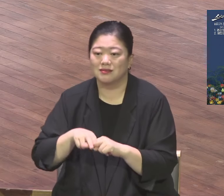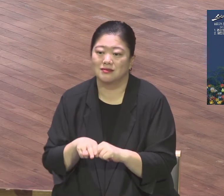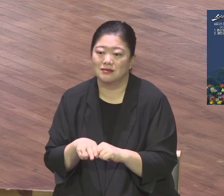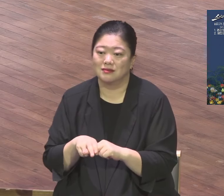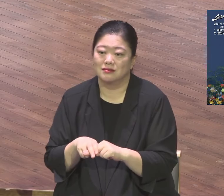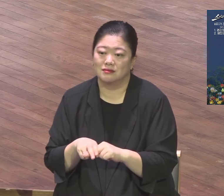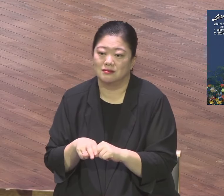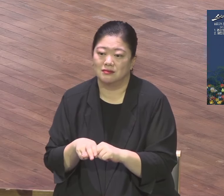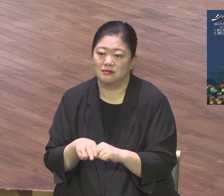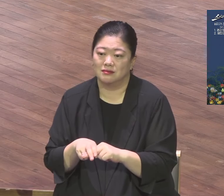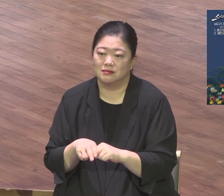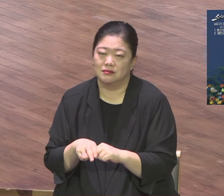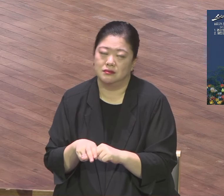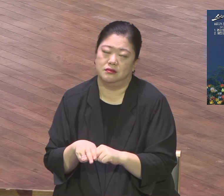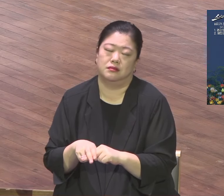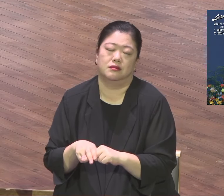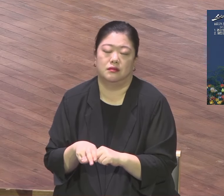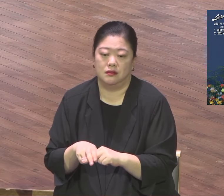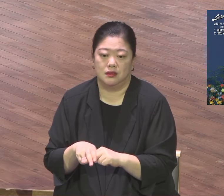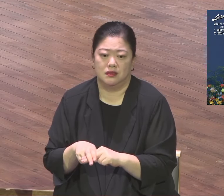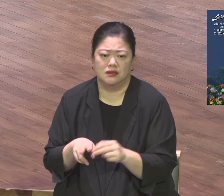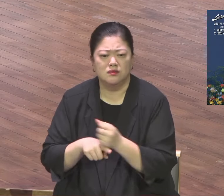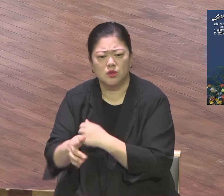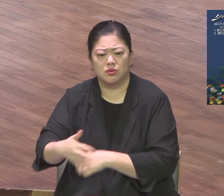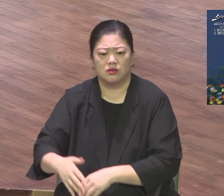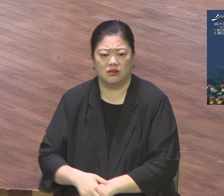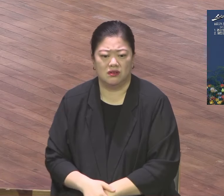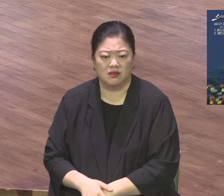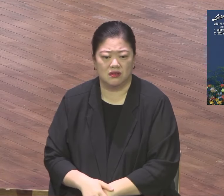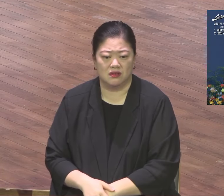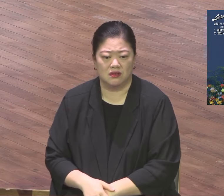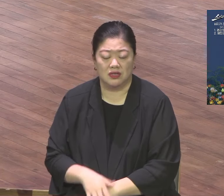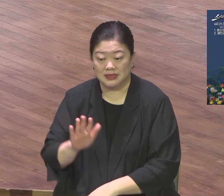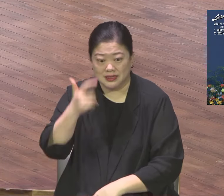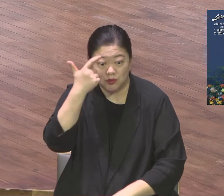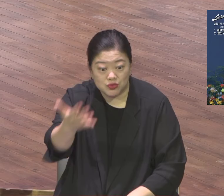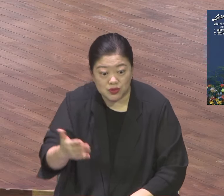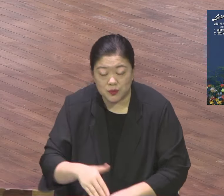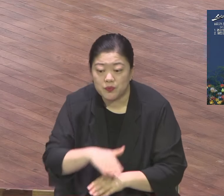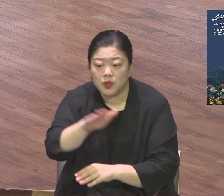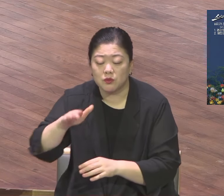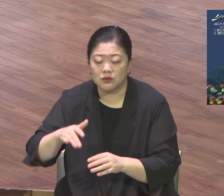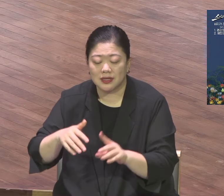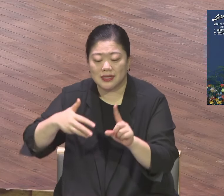못하도록. 1차 훈련 받았어요? 2차 훈련 받았습니까? 3차 훈련 받았습니까?